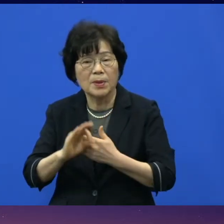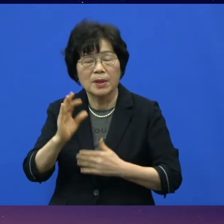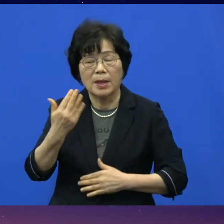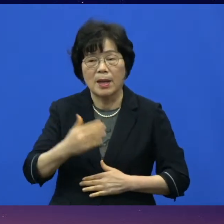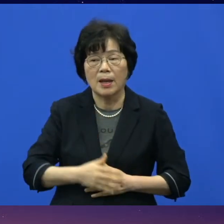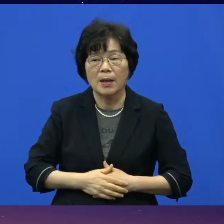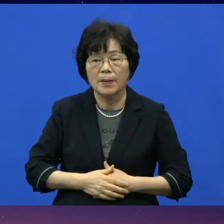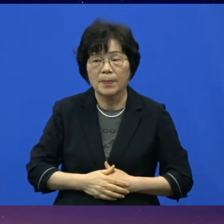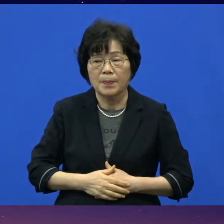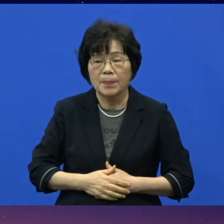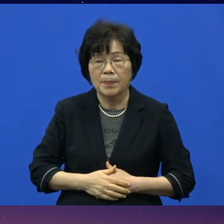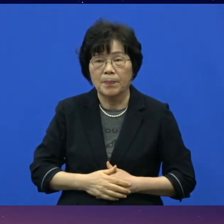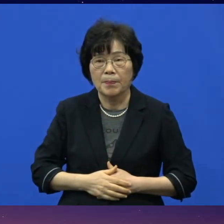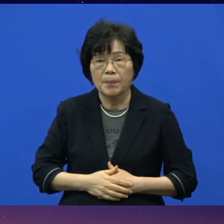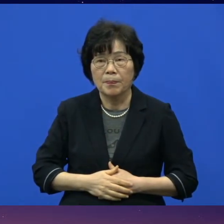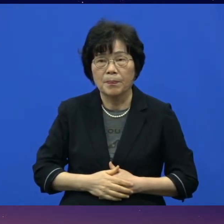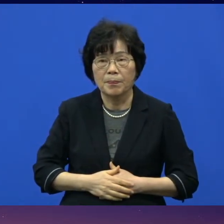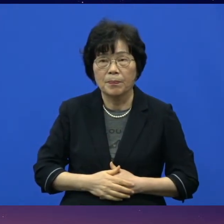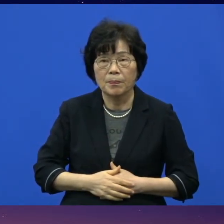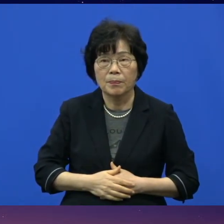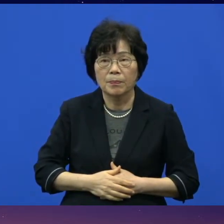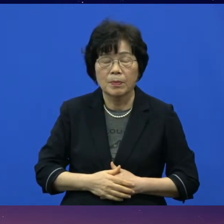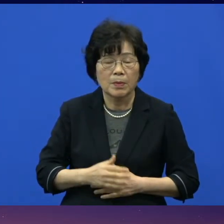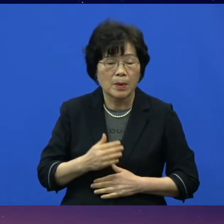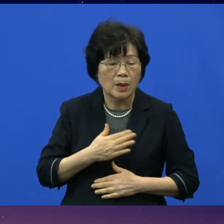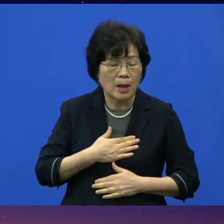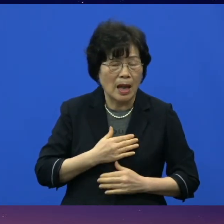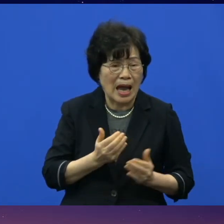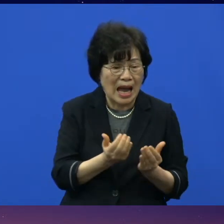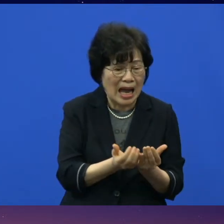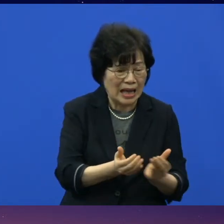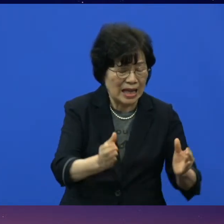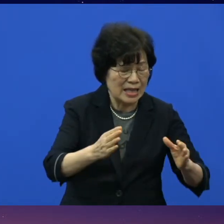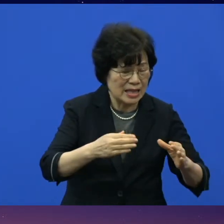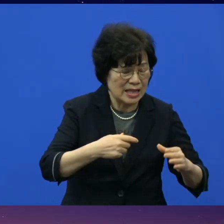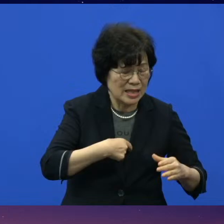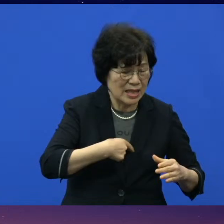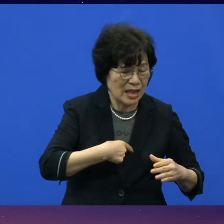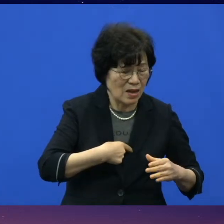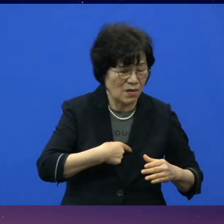그것을 강화하기 위해서 내가 더 자존심을 강화할 필요도 없어요.